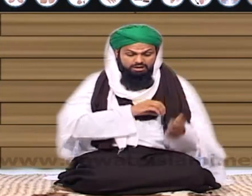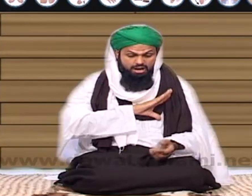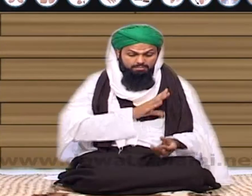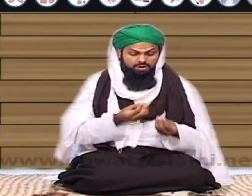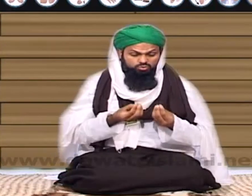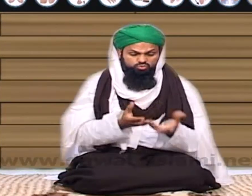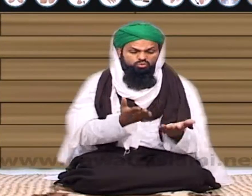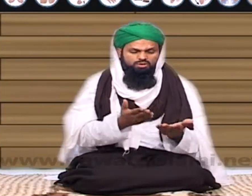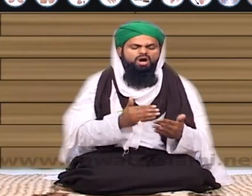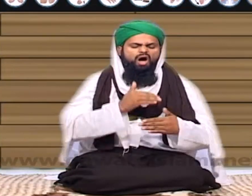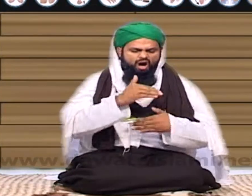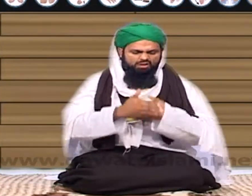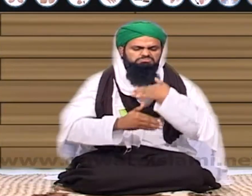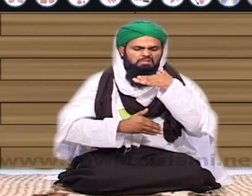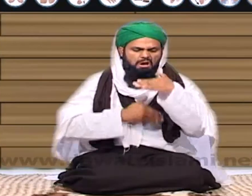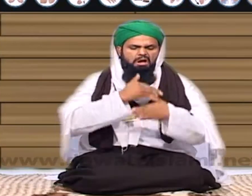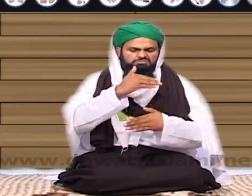اٹھیں. لوگ بولتے ہیں کہ آہستہ